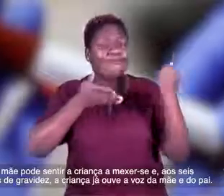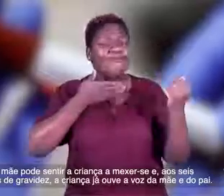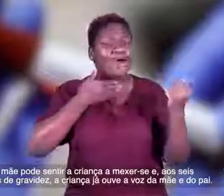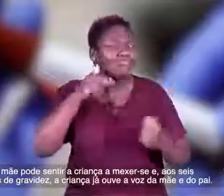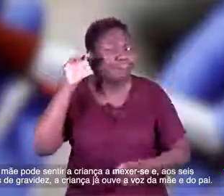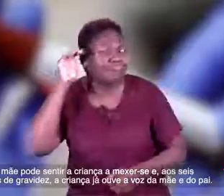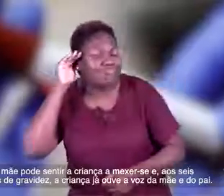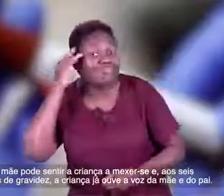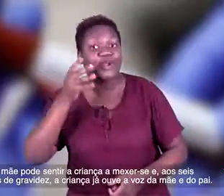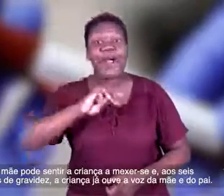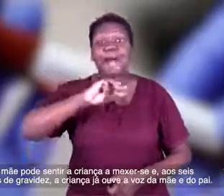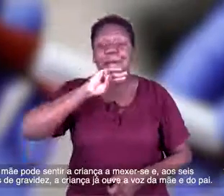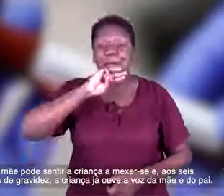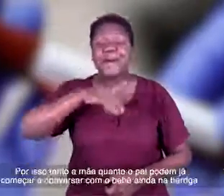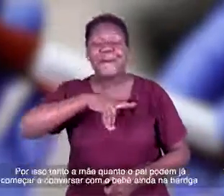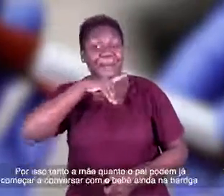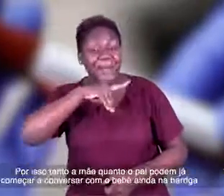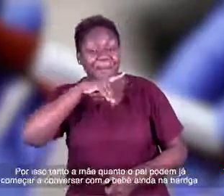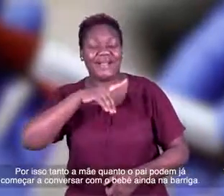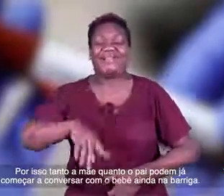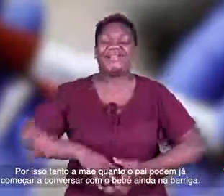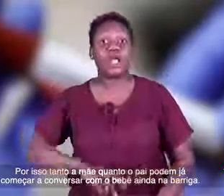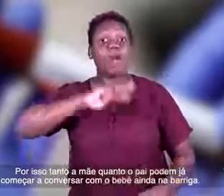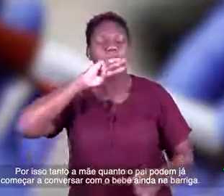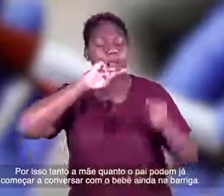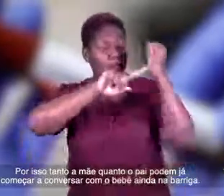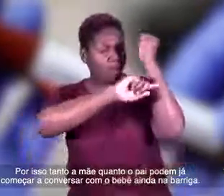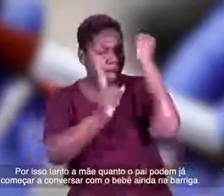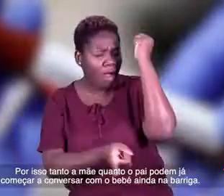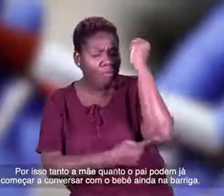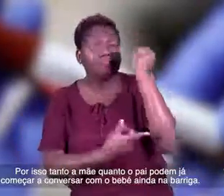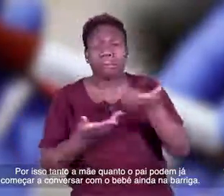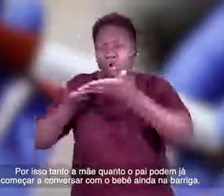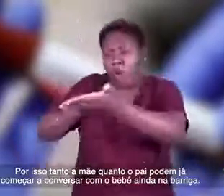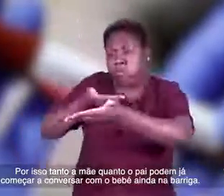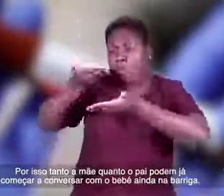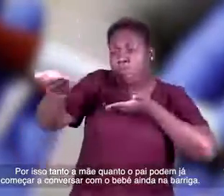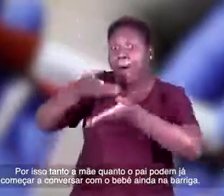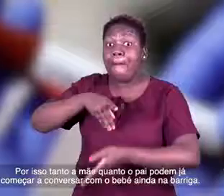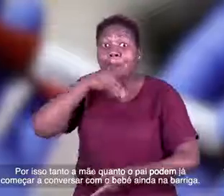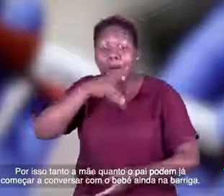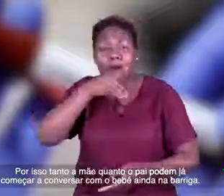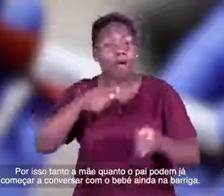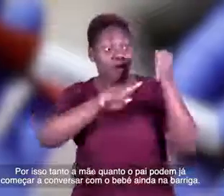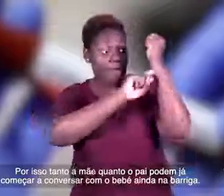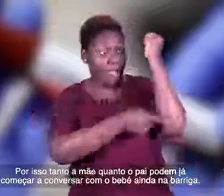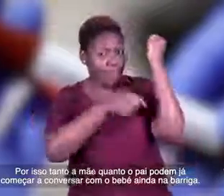ouvi a voz da mãe e do pai por isso tanto a mãe quanto o pai pode já começar a conversar com bebê